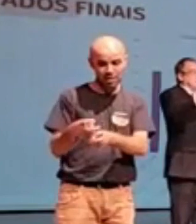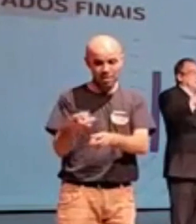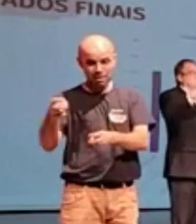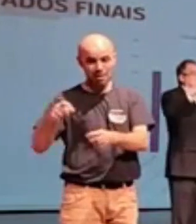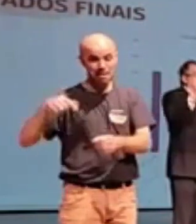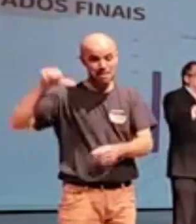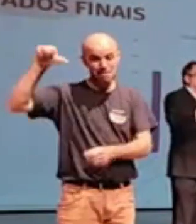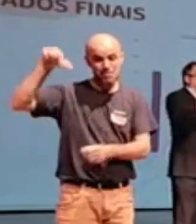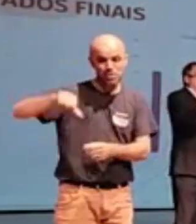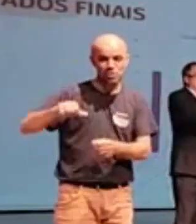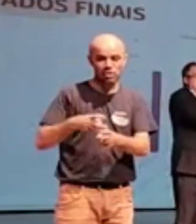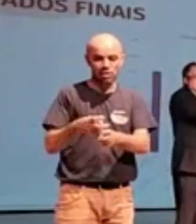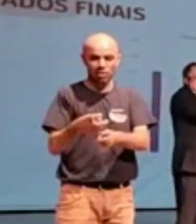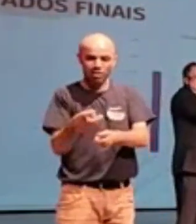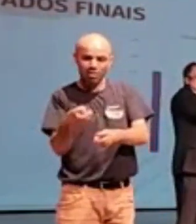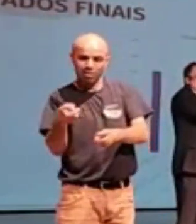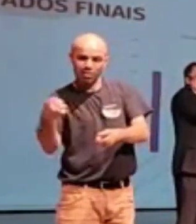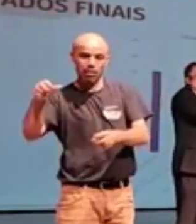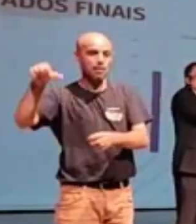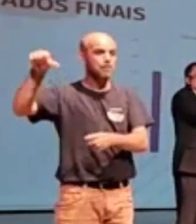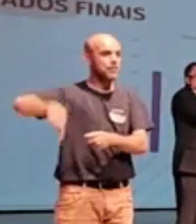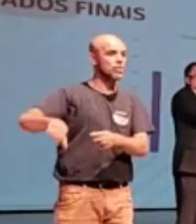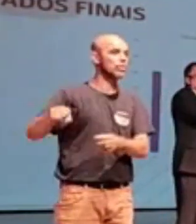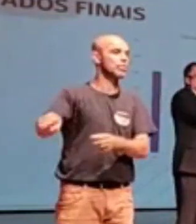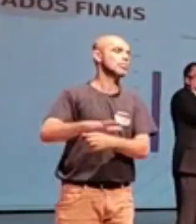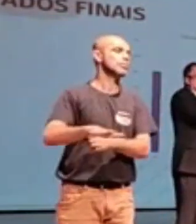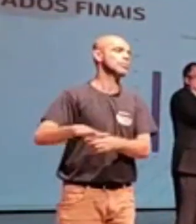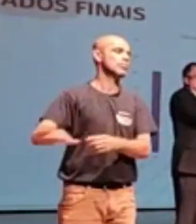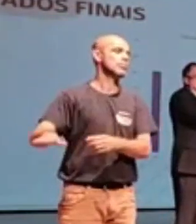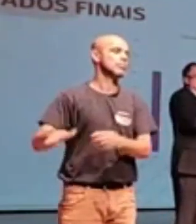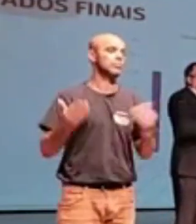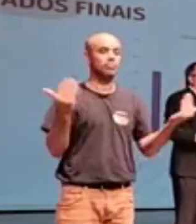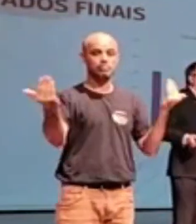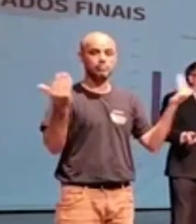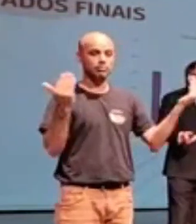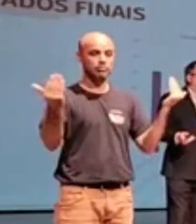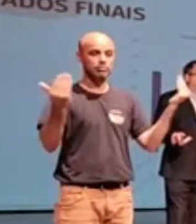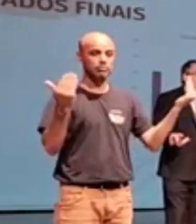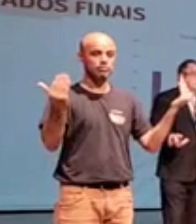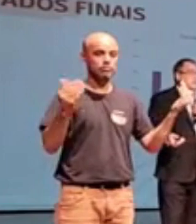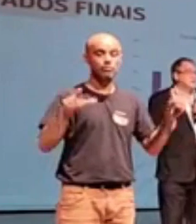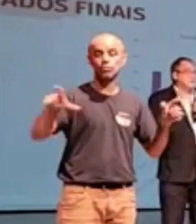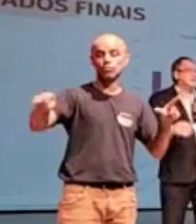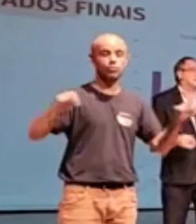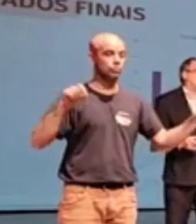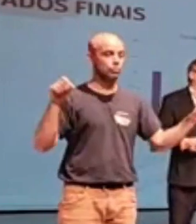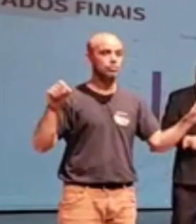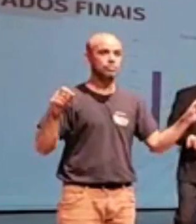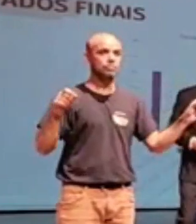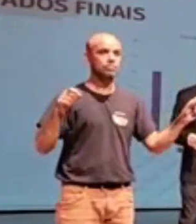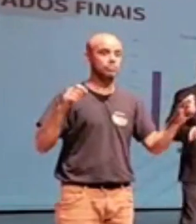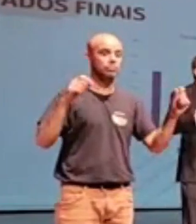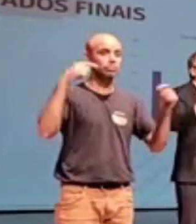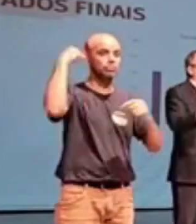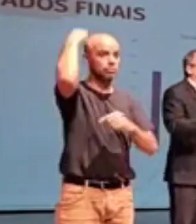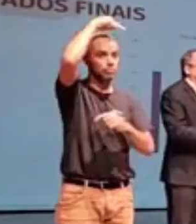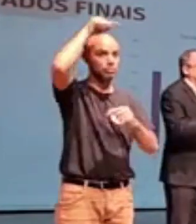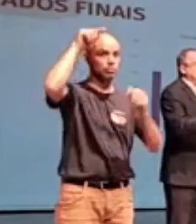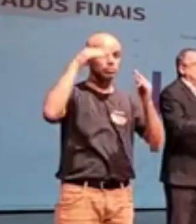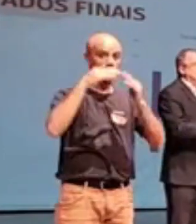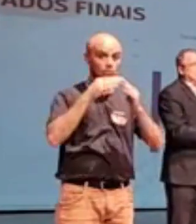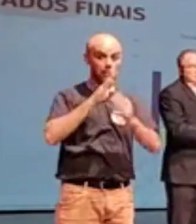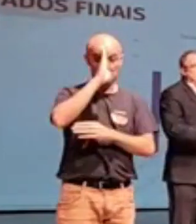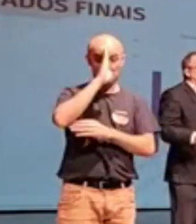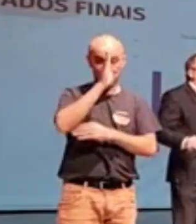vai para 60, 80, às vezes 100 graus, como aquele caso que o Dr. Elton mostrou. Quem deve chamar primeiro? Na Santa Casa, eu falo assim, não, vamos dar